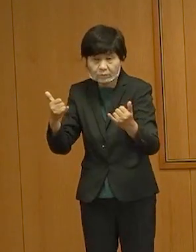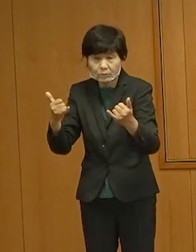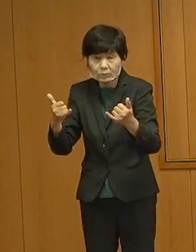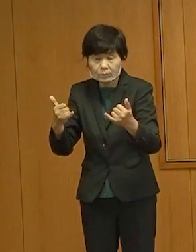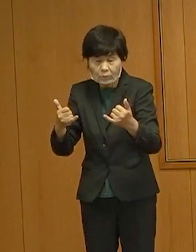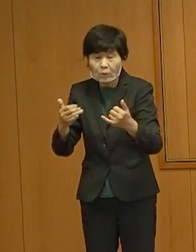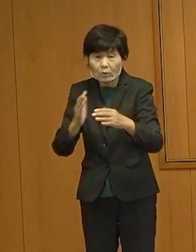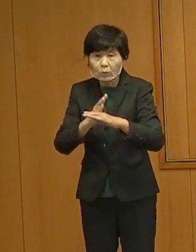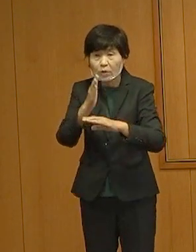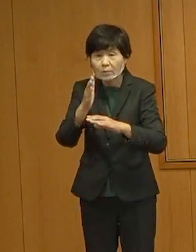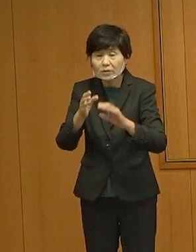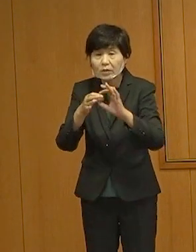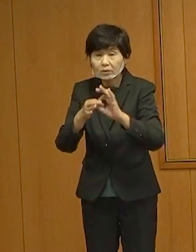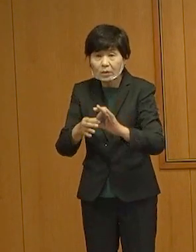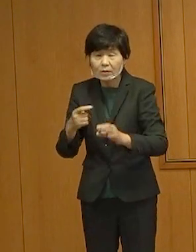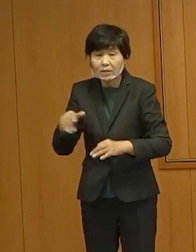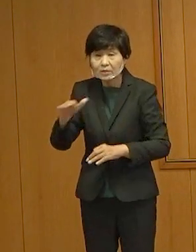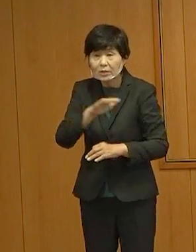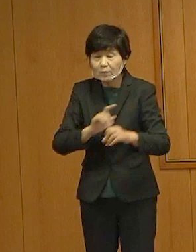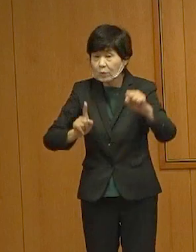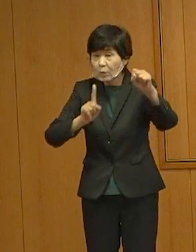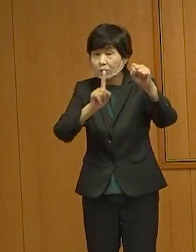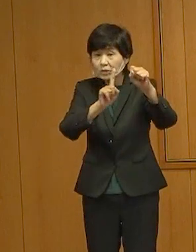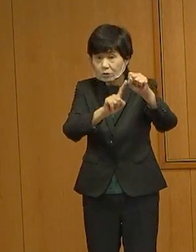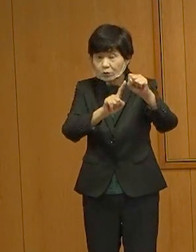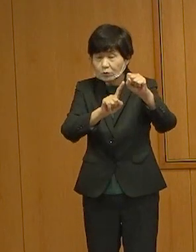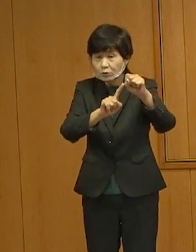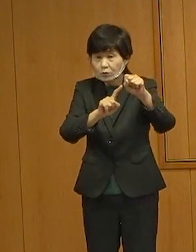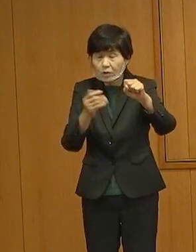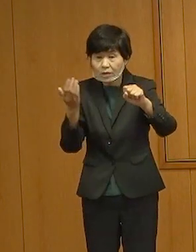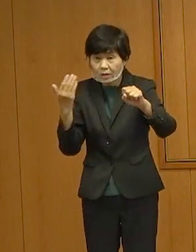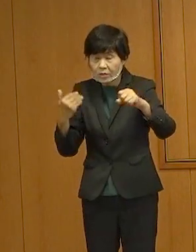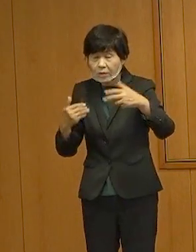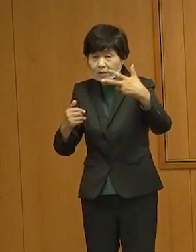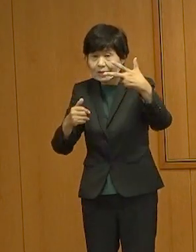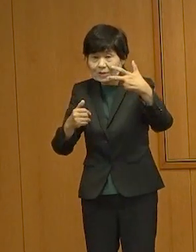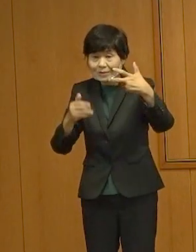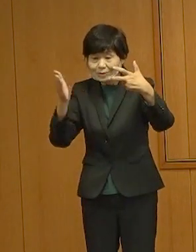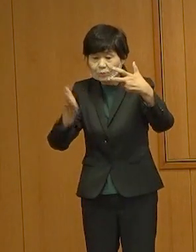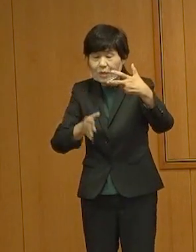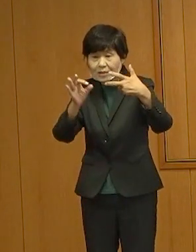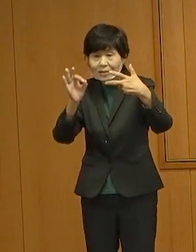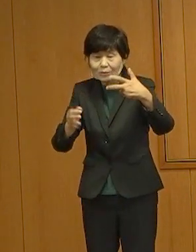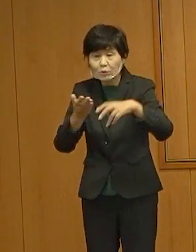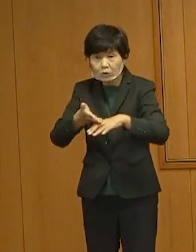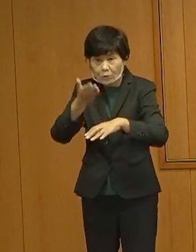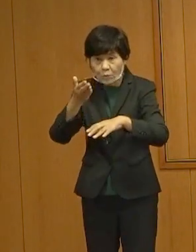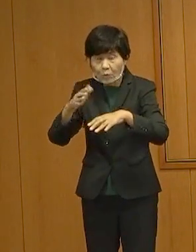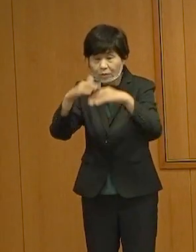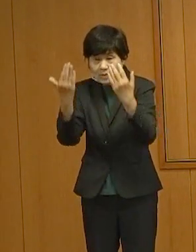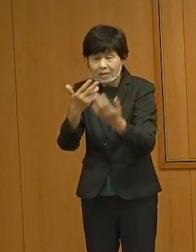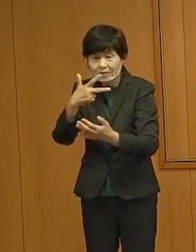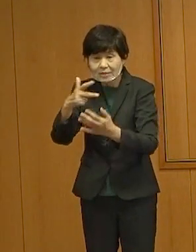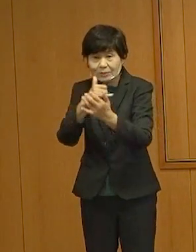私どもが目標する全体の 70% 以上、全市民のですね、で、